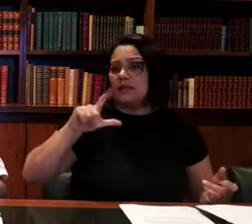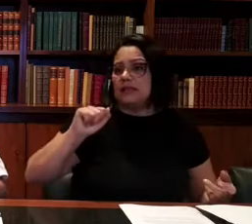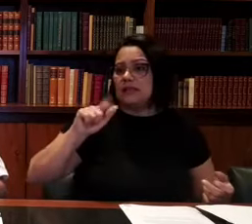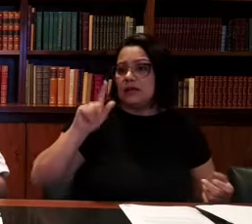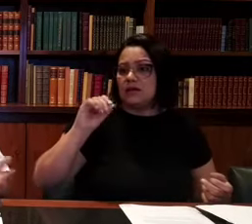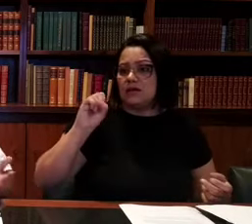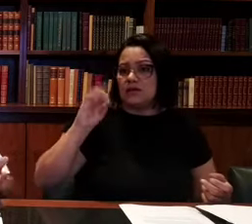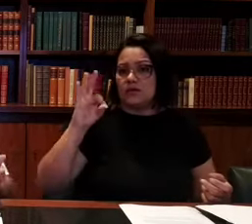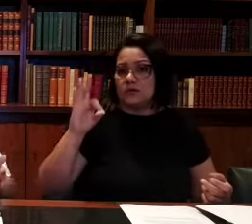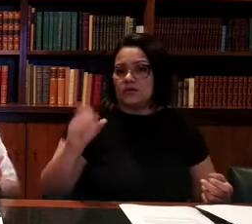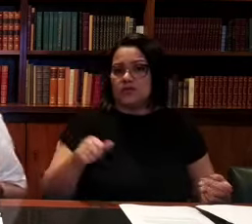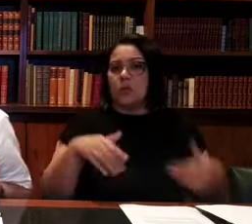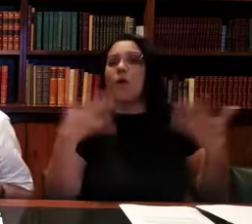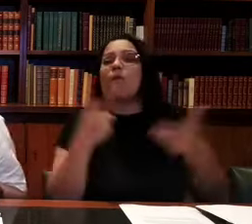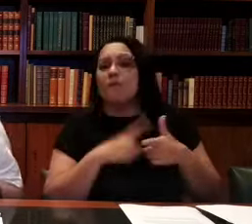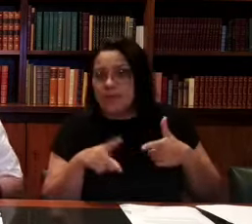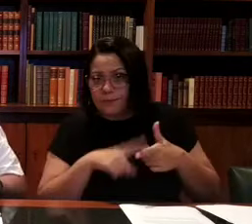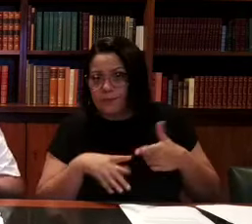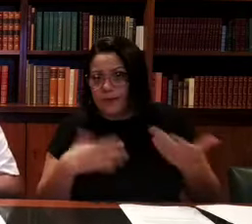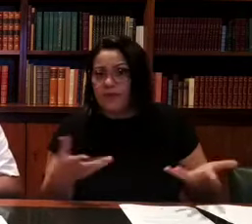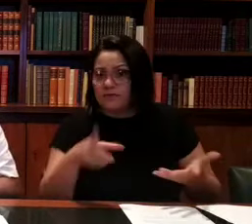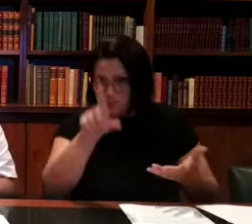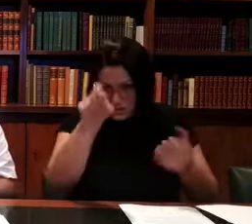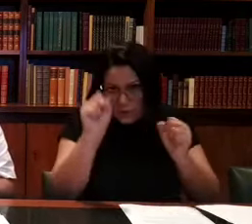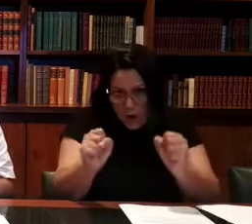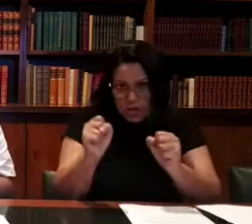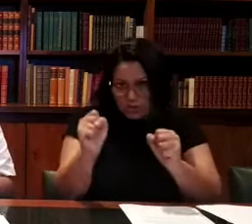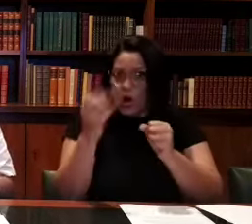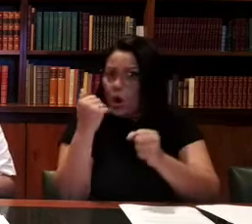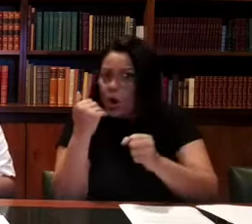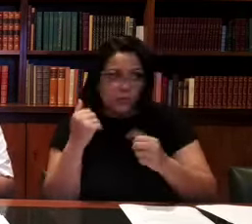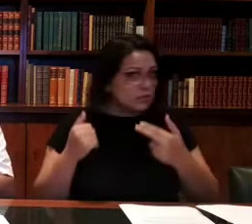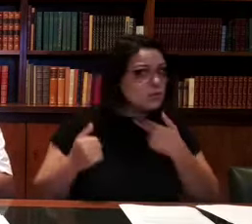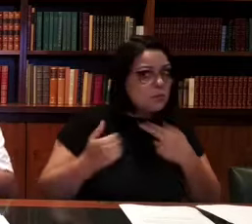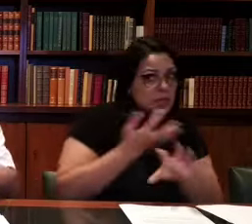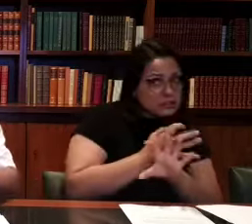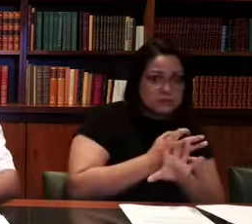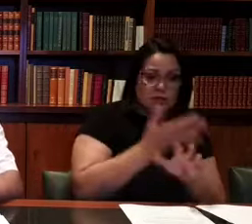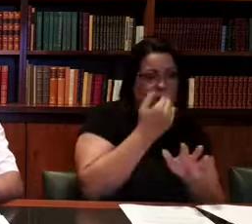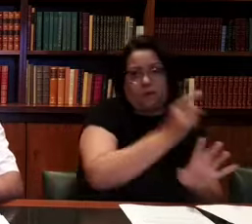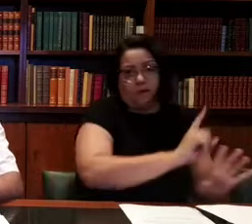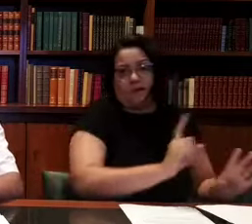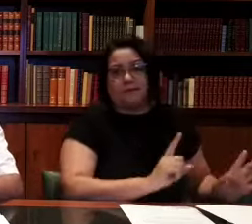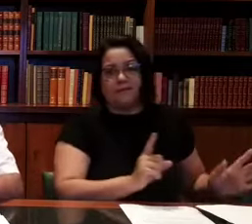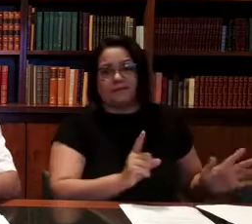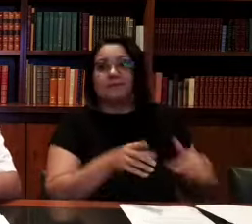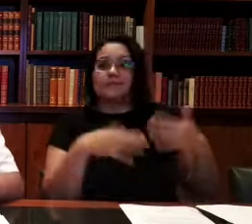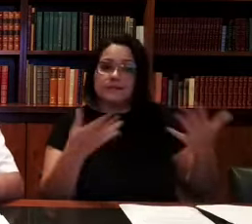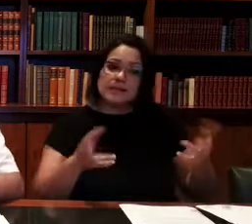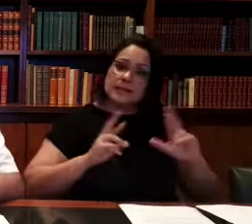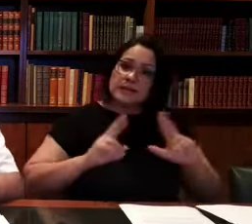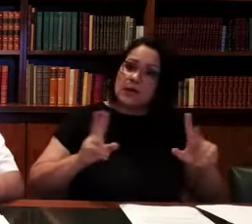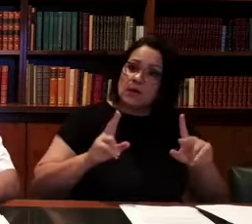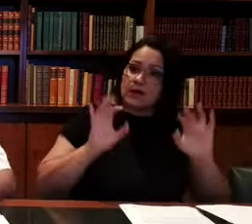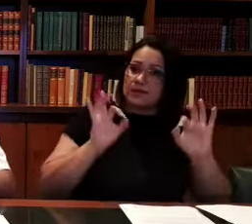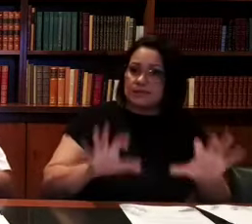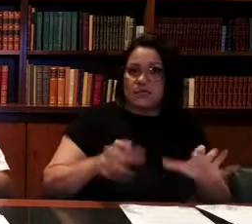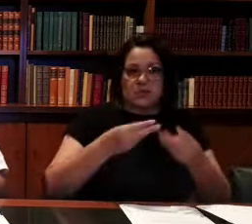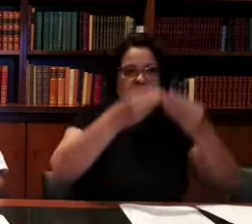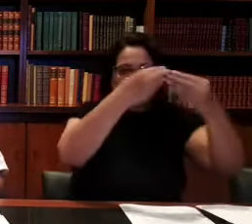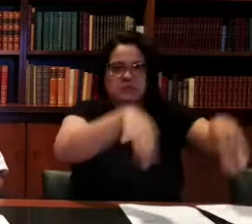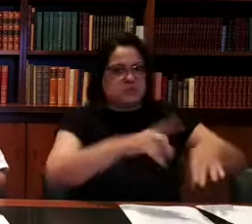mas é só problema comer lagosta que pode Clube que não pode não come pô tá certo e não é isso não é para